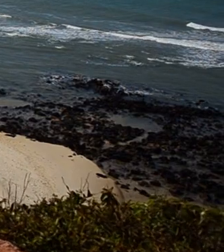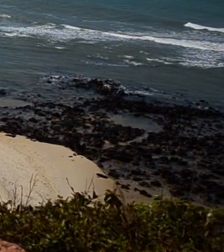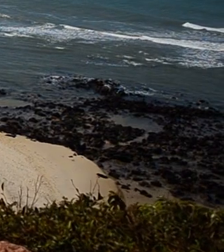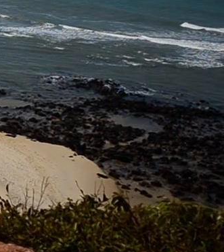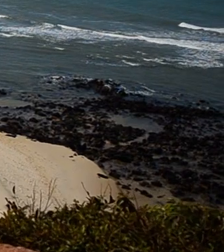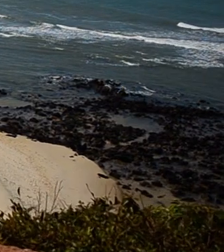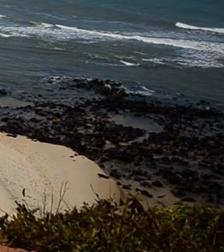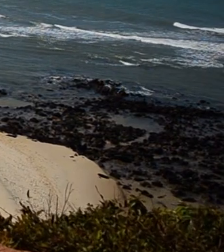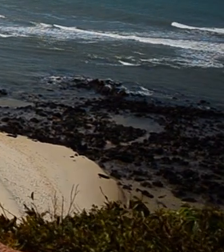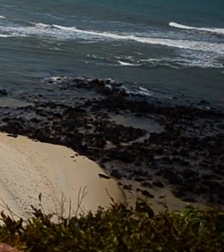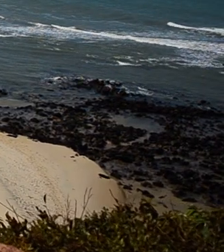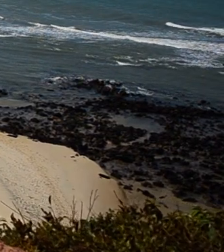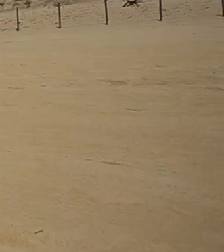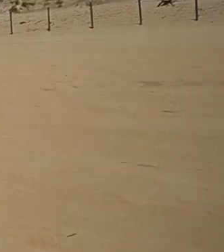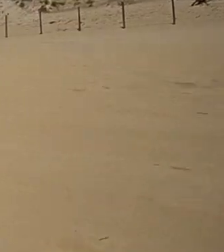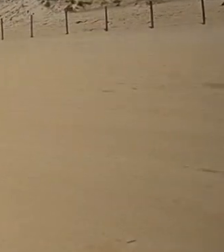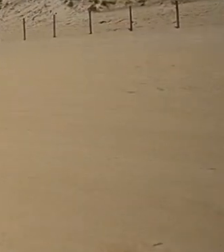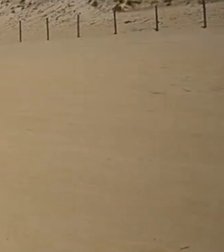tchau